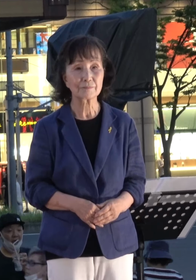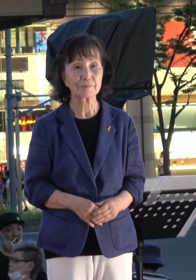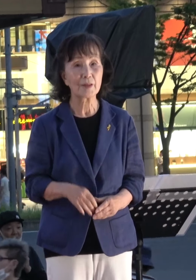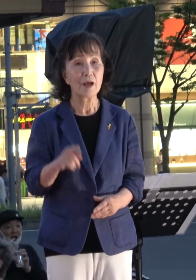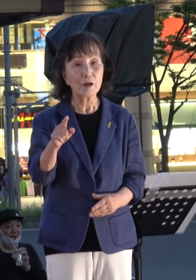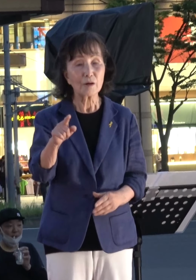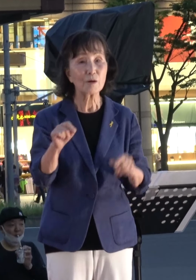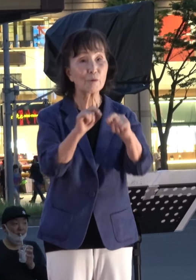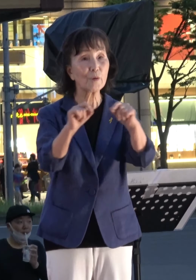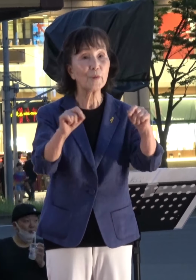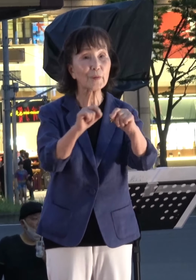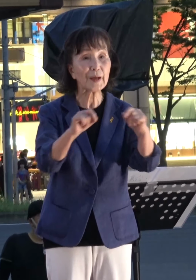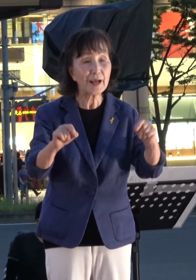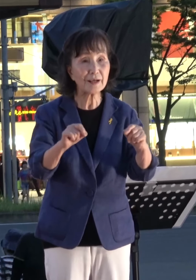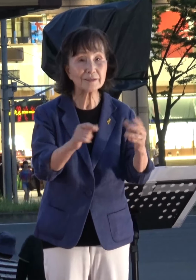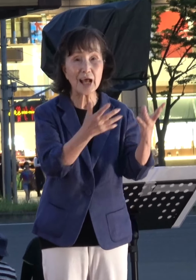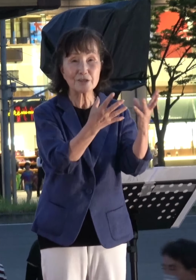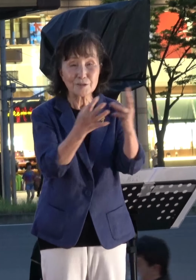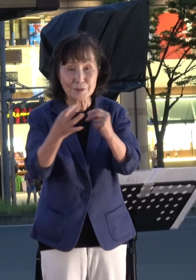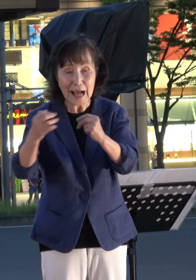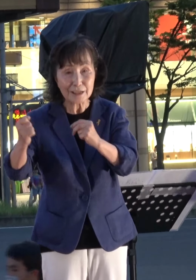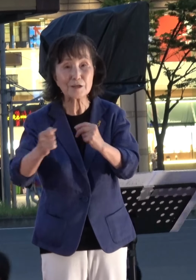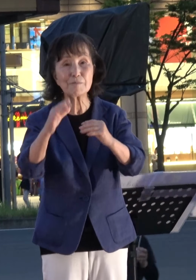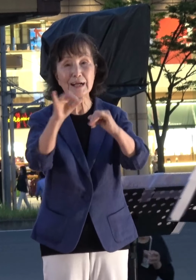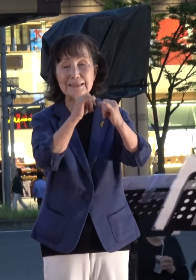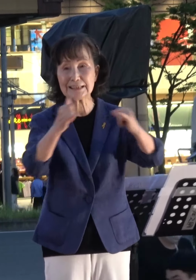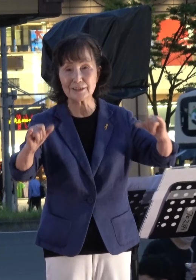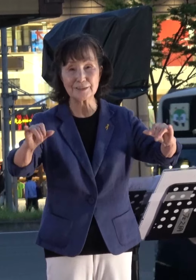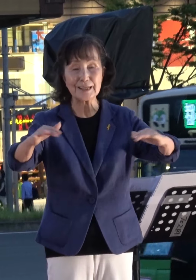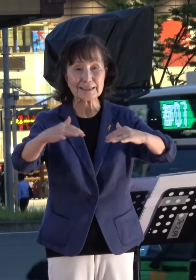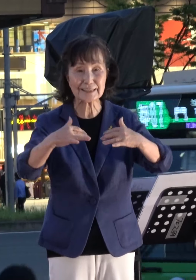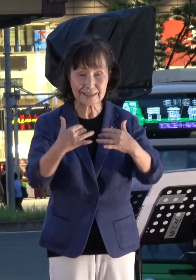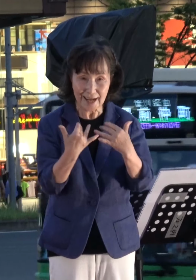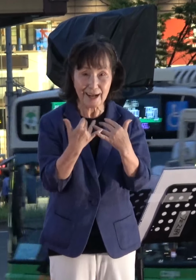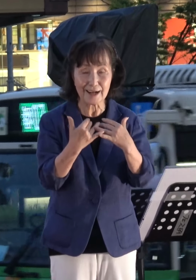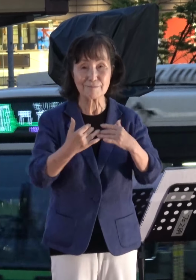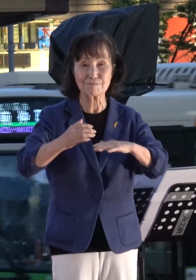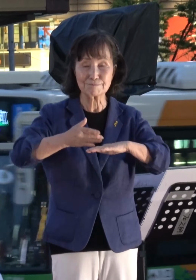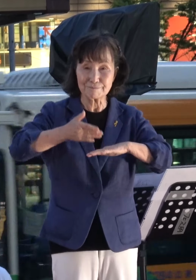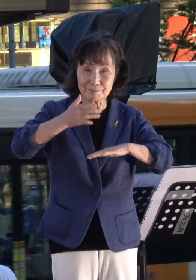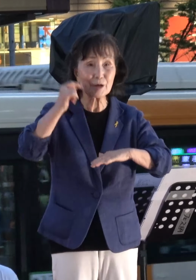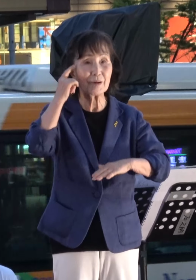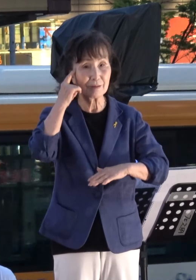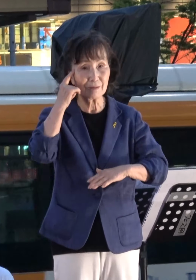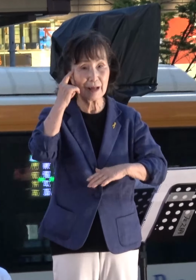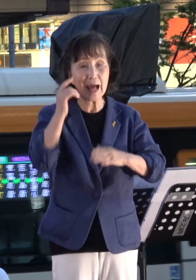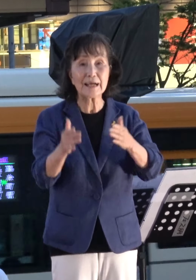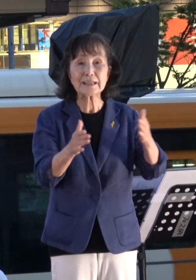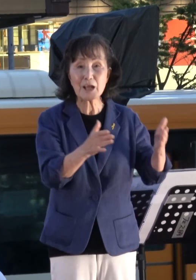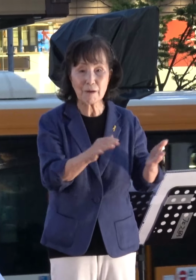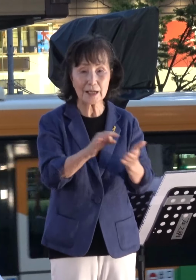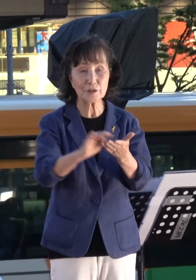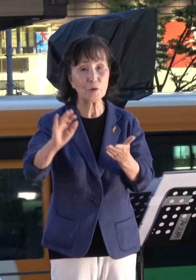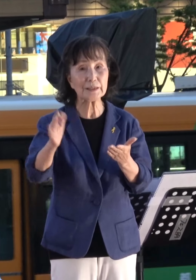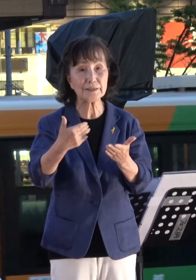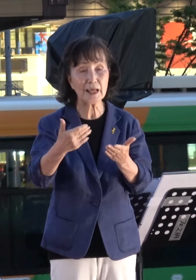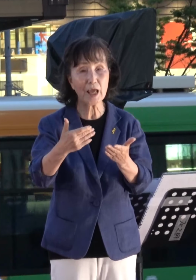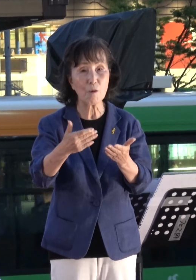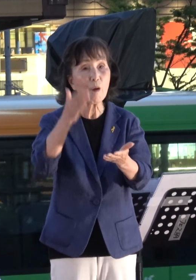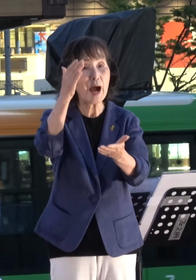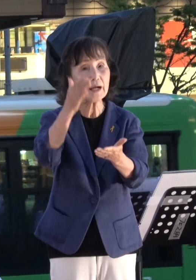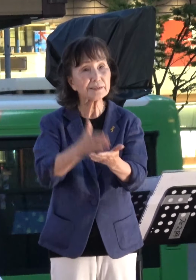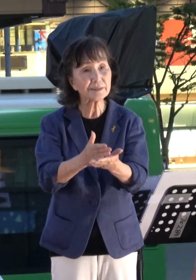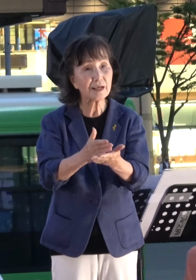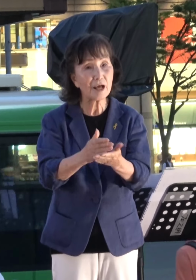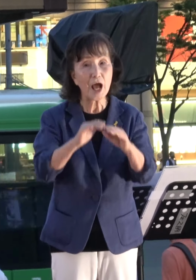これによって数百万人が恩恵を受けると報じられています。じゃあ消費税を廃止したら